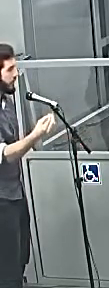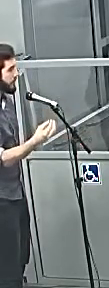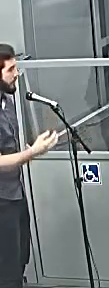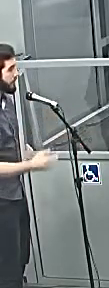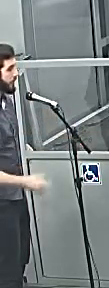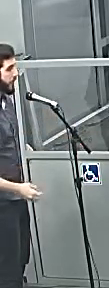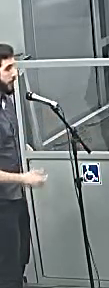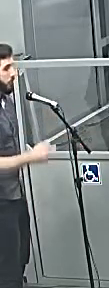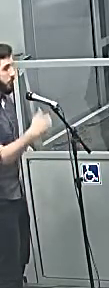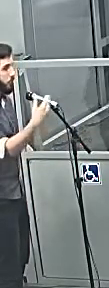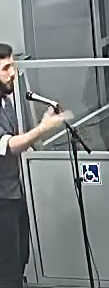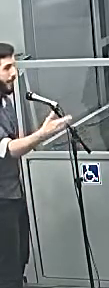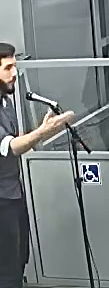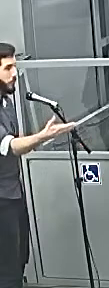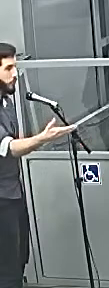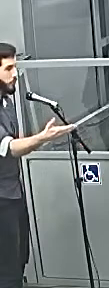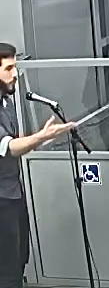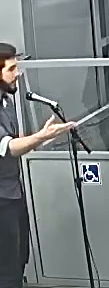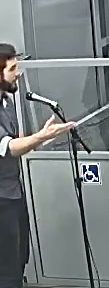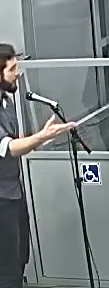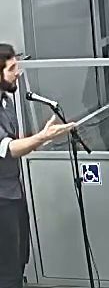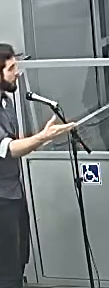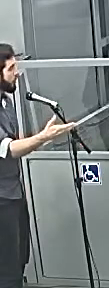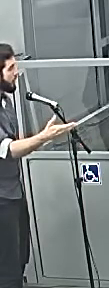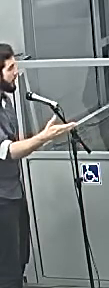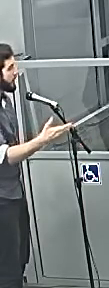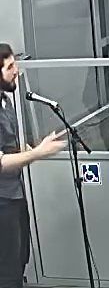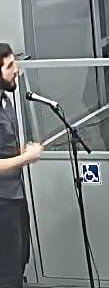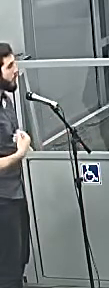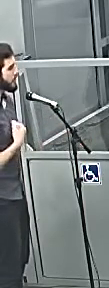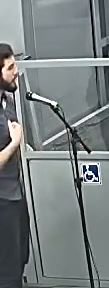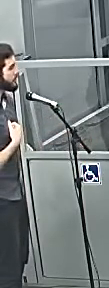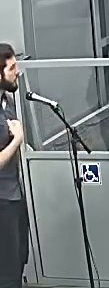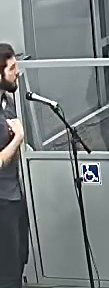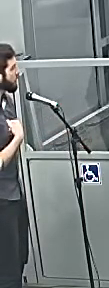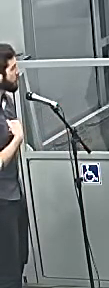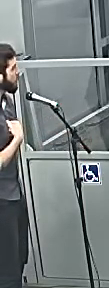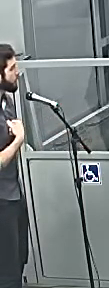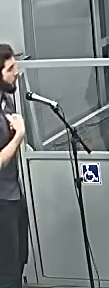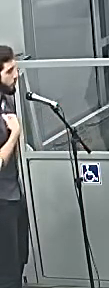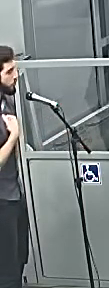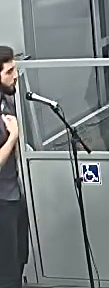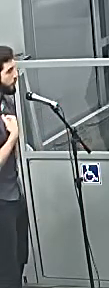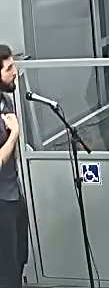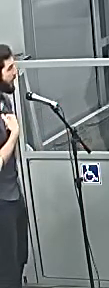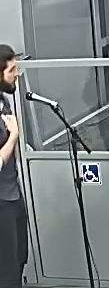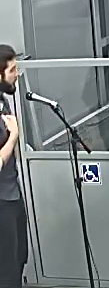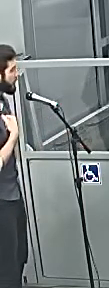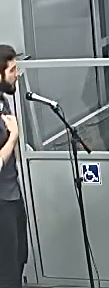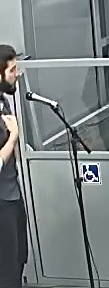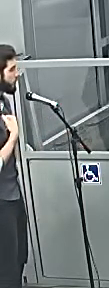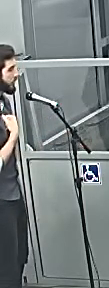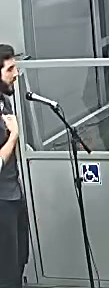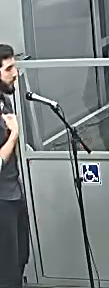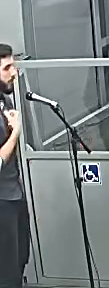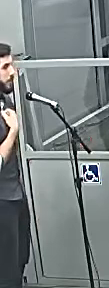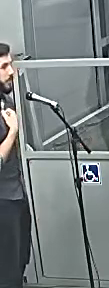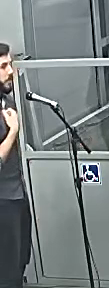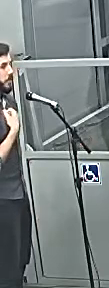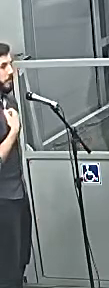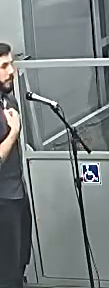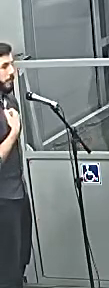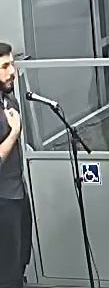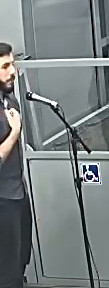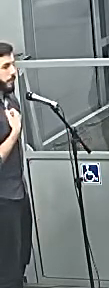questão da adaptação foi muito falado aqui sobre dignidade da pessoa humana e tem uma situação que eu pessoalmente gosto muito fácil sempre que tem oportunidade